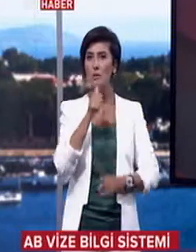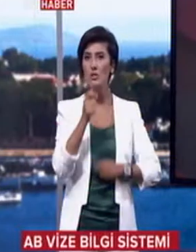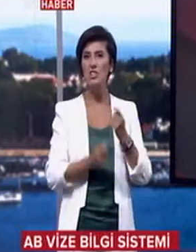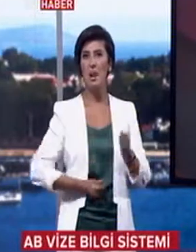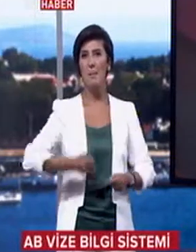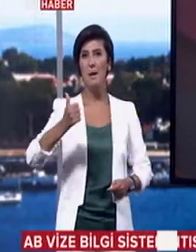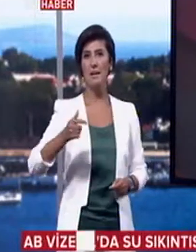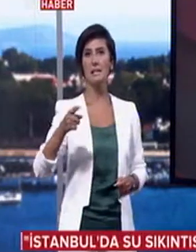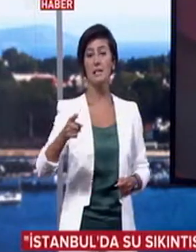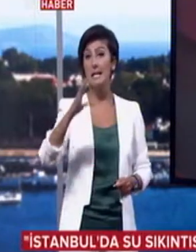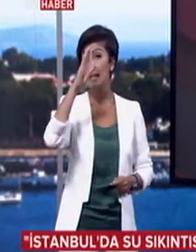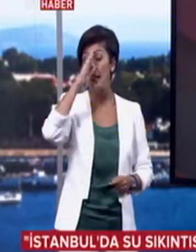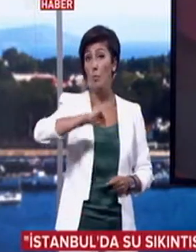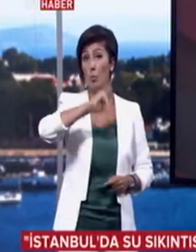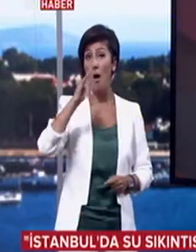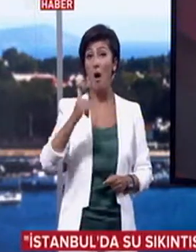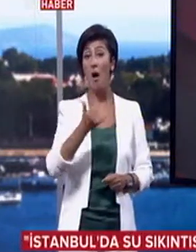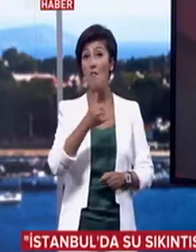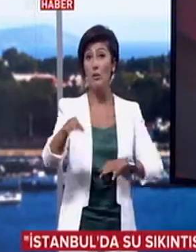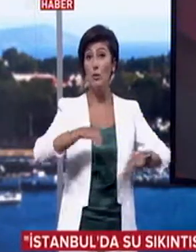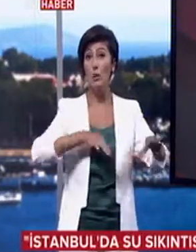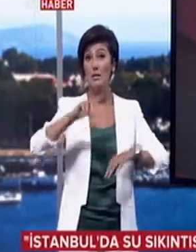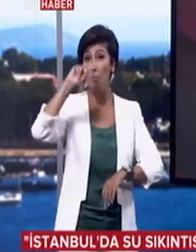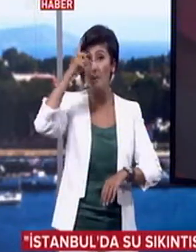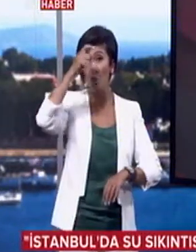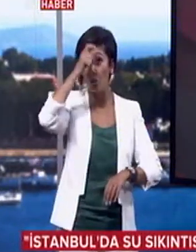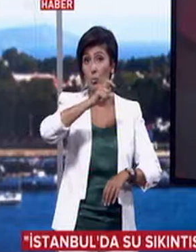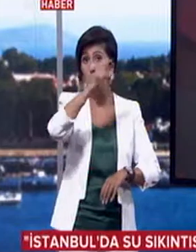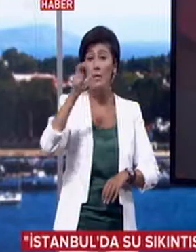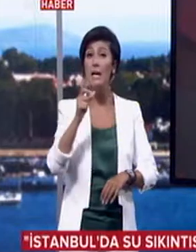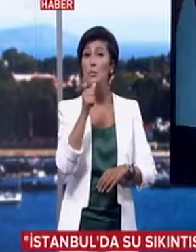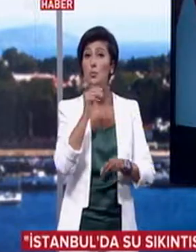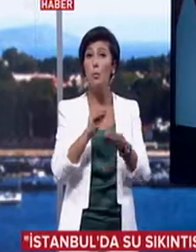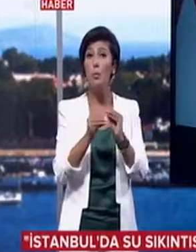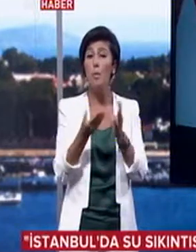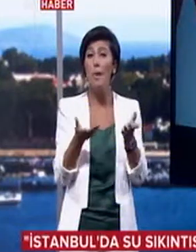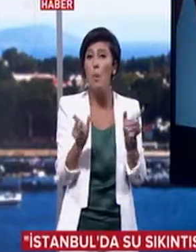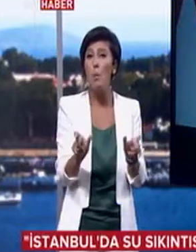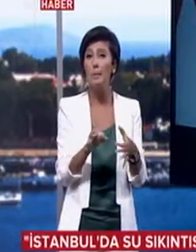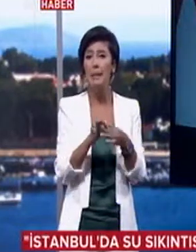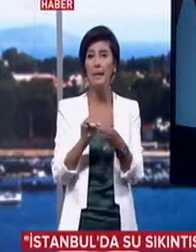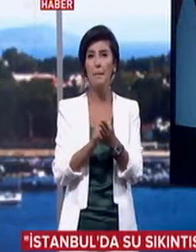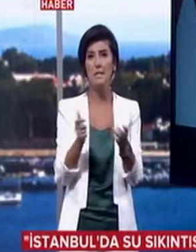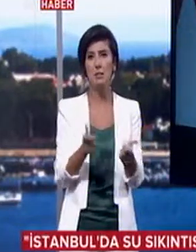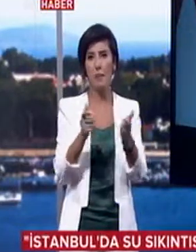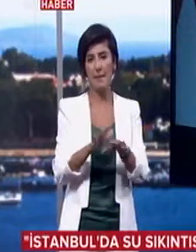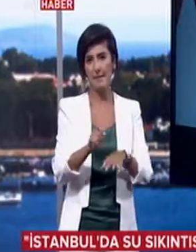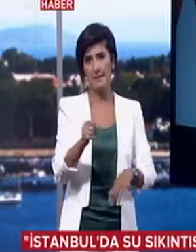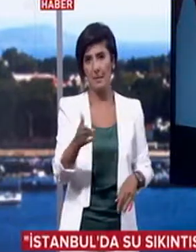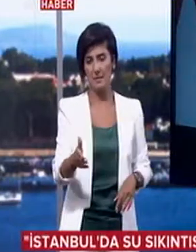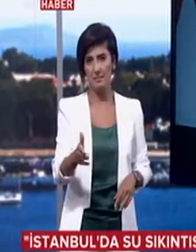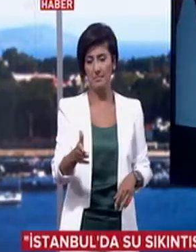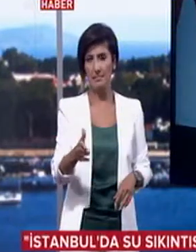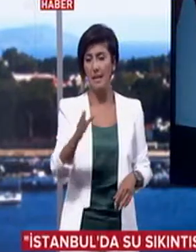Orman ve Su İşleri Bakanı Veysel Eroğlu, İstanbul Afet Koordinasyon Merkezi'nde Türkiye'nin su problemi ve önlemleriyle ilgili basın toplantısı